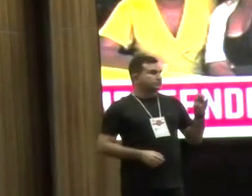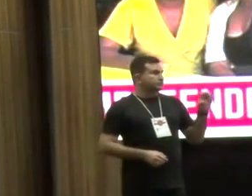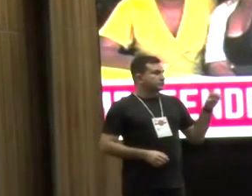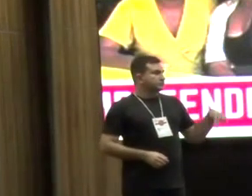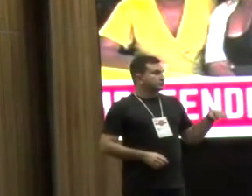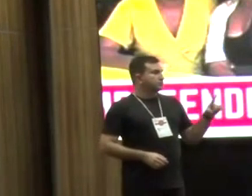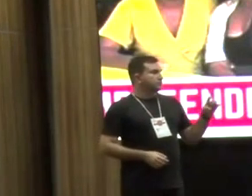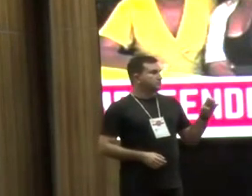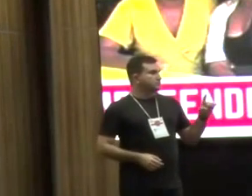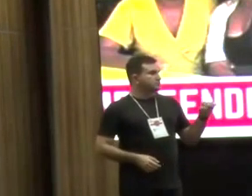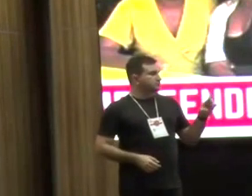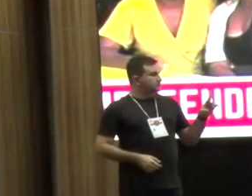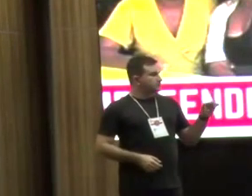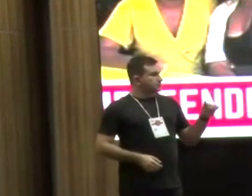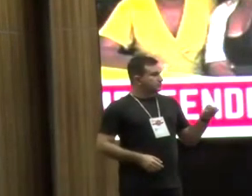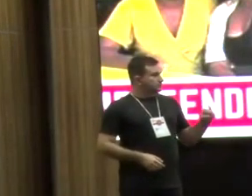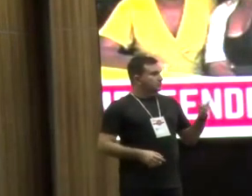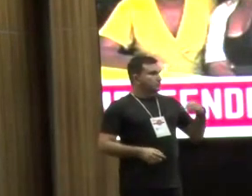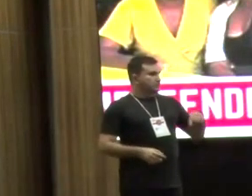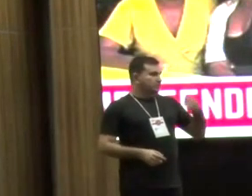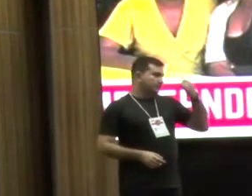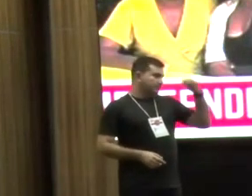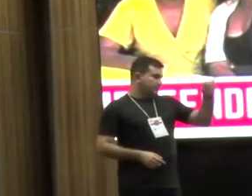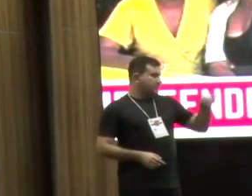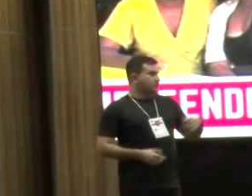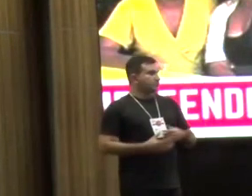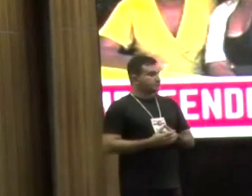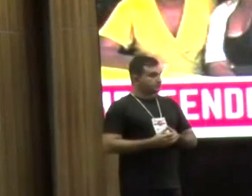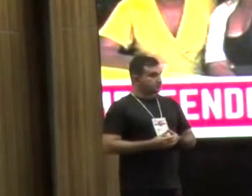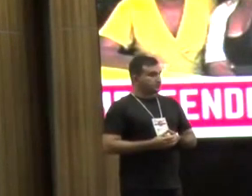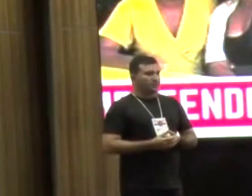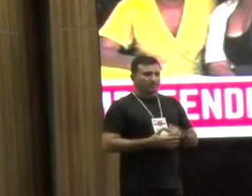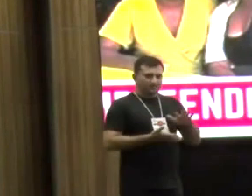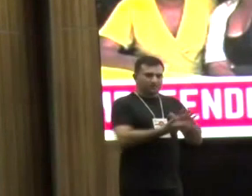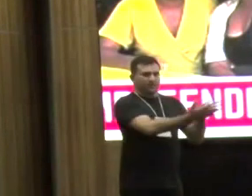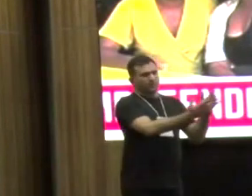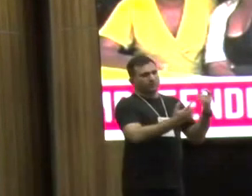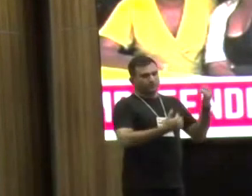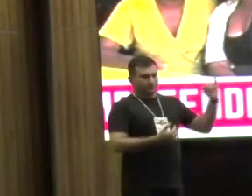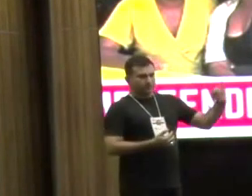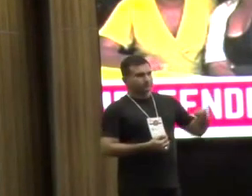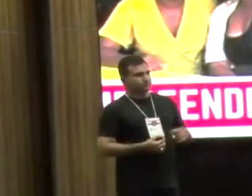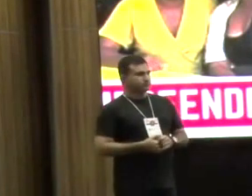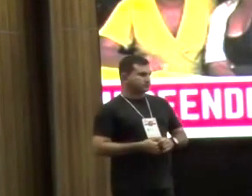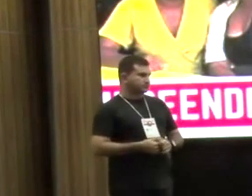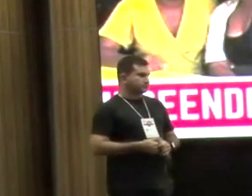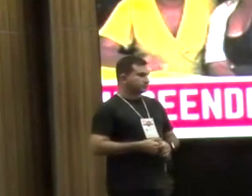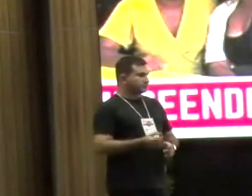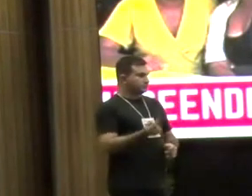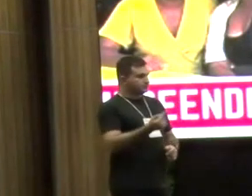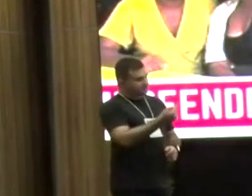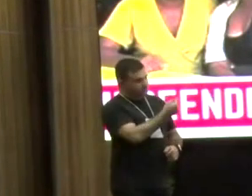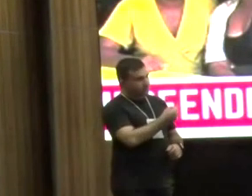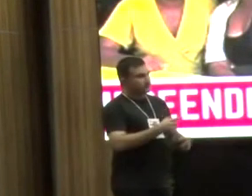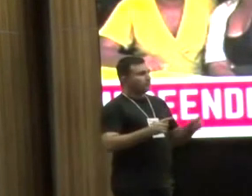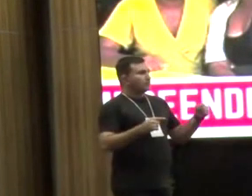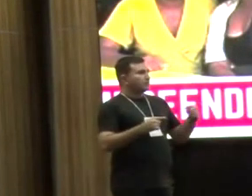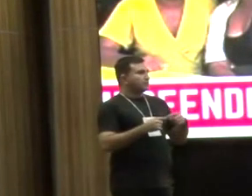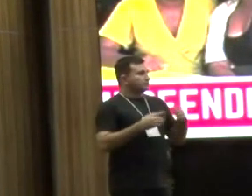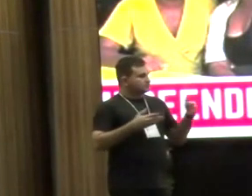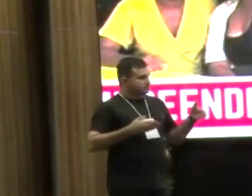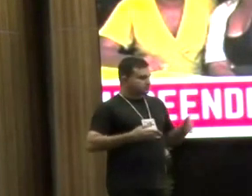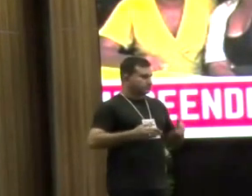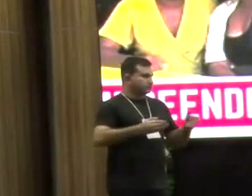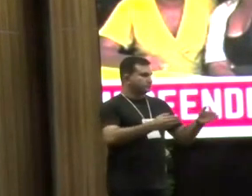Tá? E no âmbito da formação acadêmica, é visto o empreendedorismo como um caminho para que a